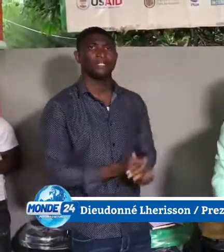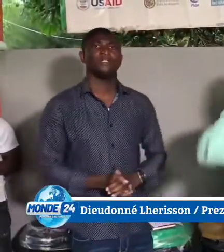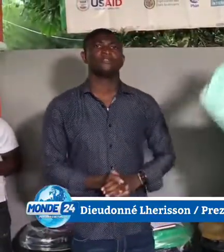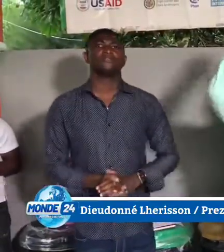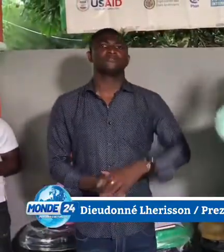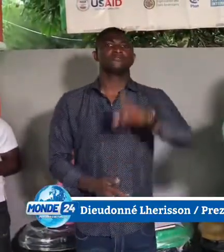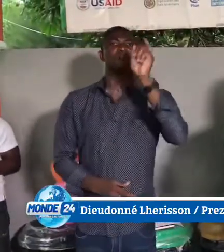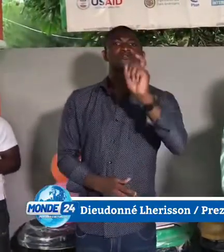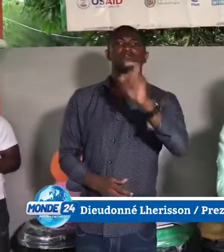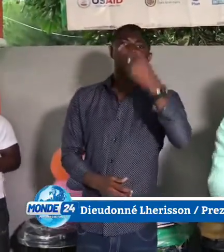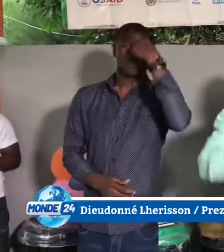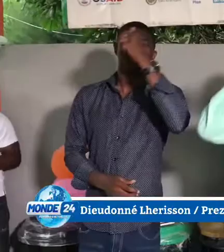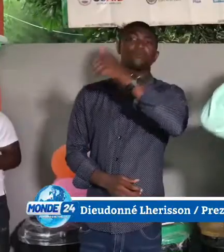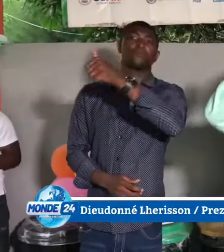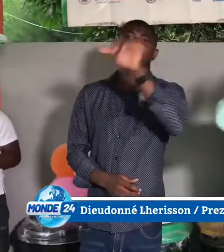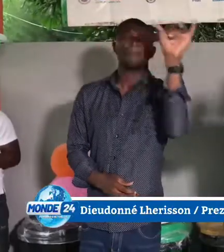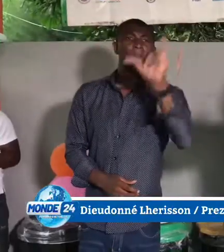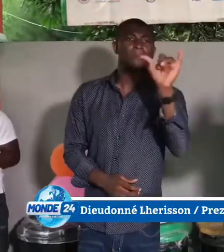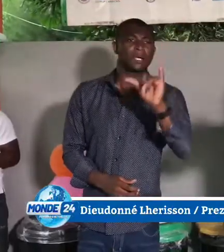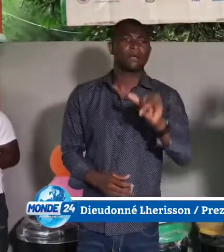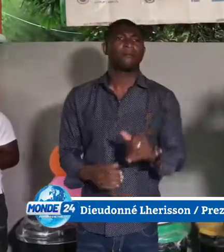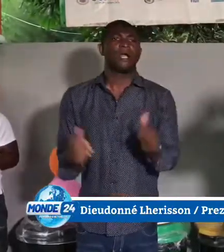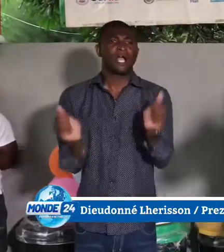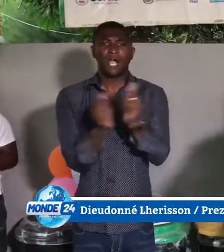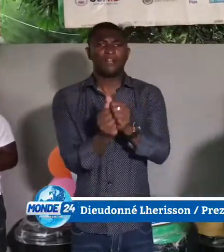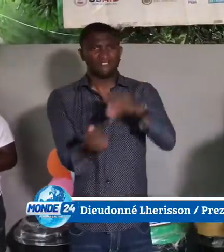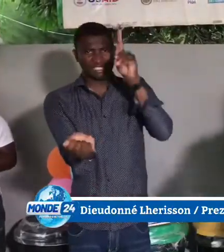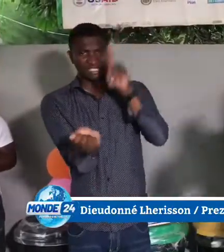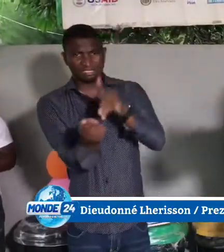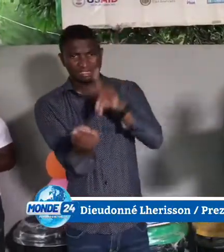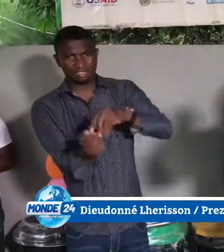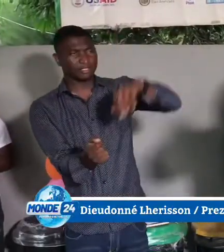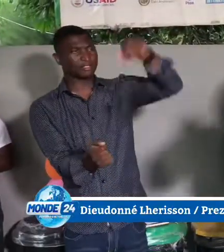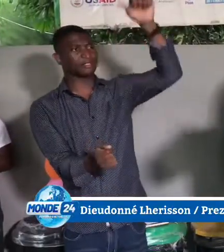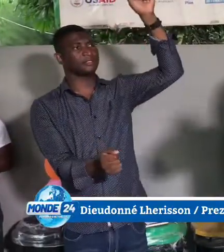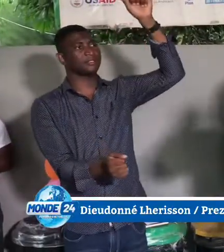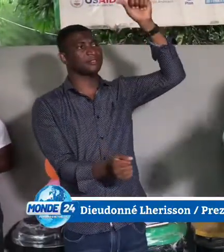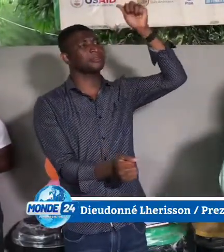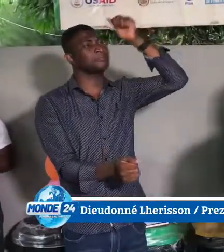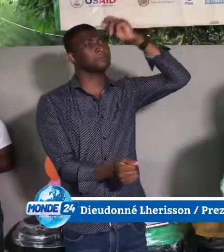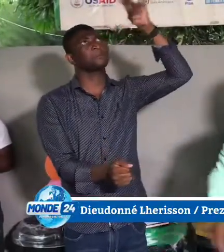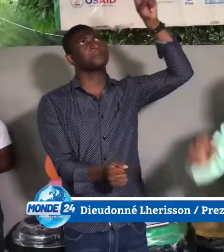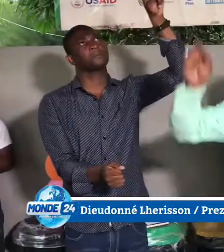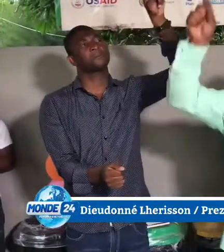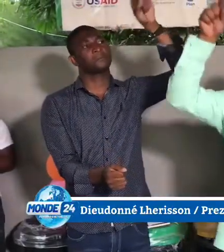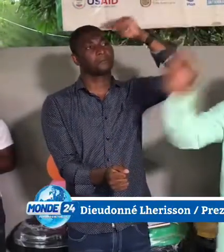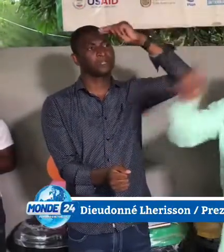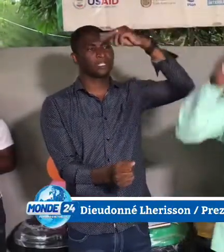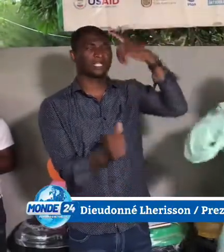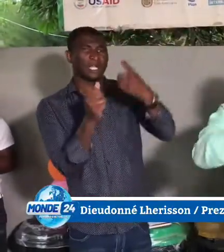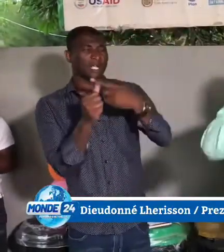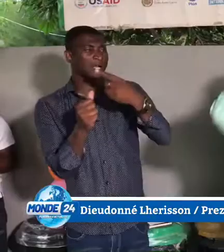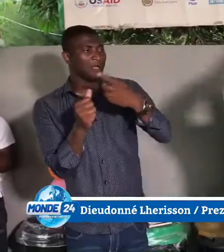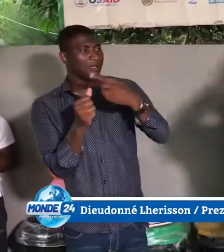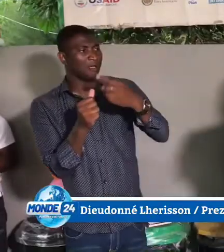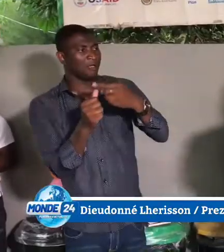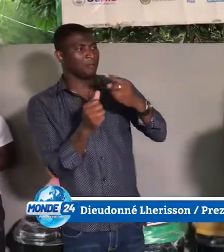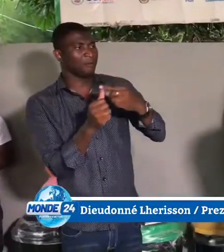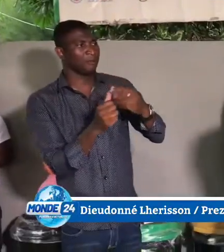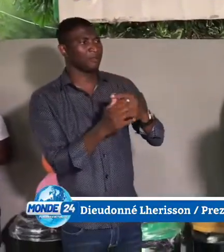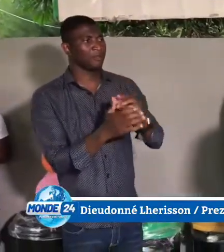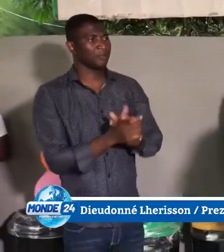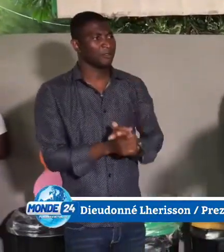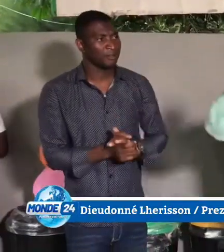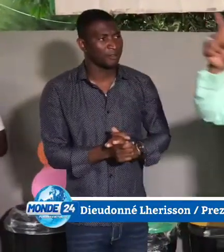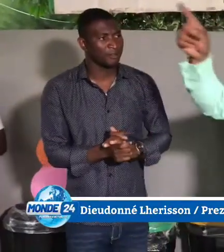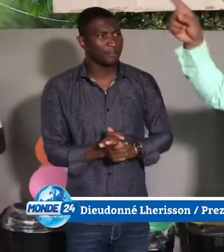gagné, même Jean avec Dr. Ariel Henry, qui est premier ministre PIA. Son droit gagné, même